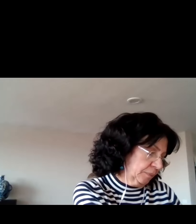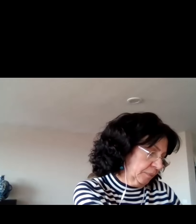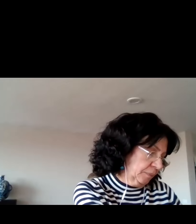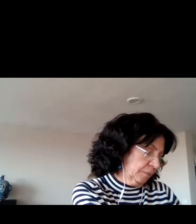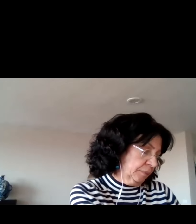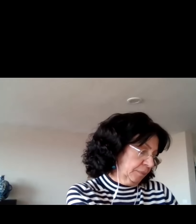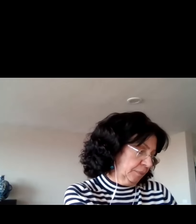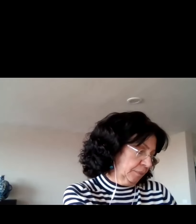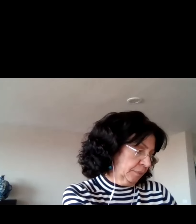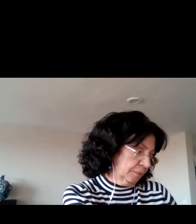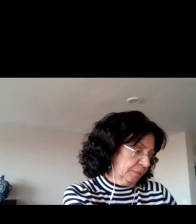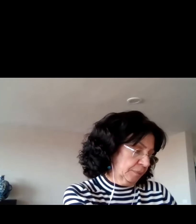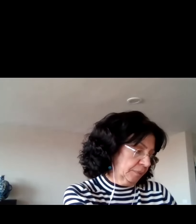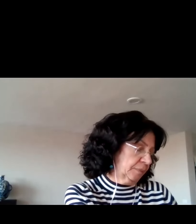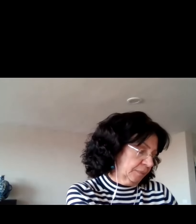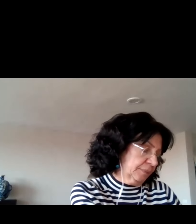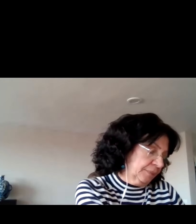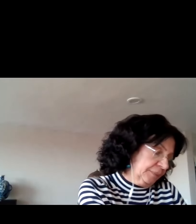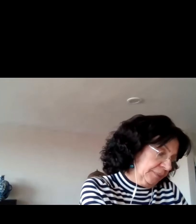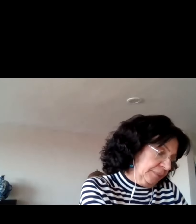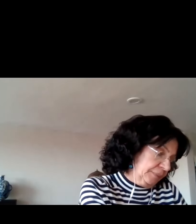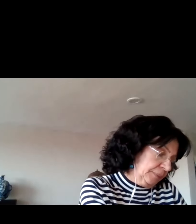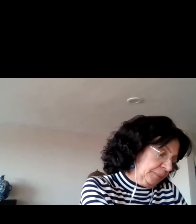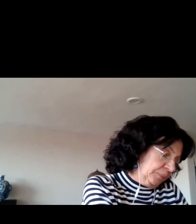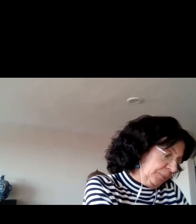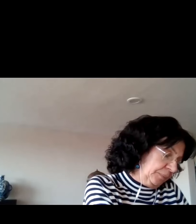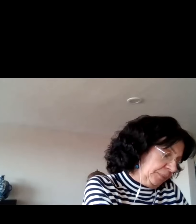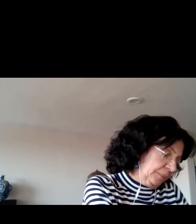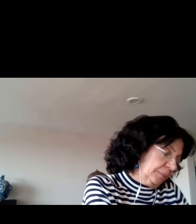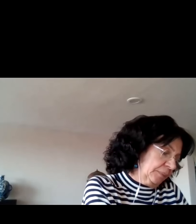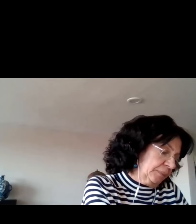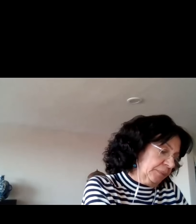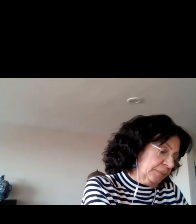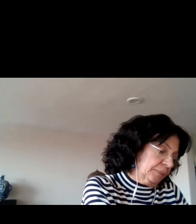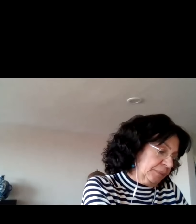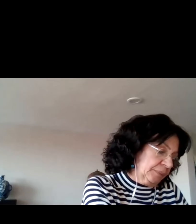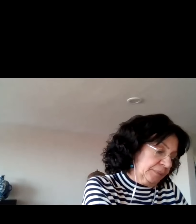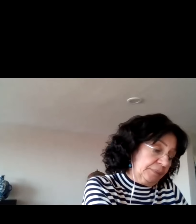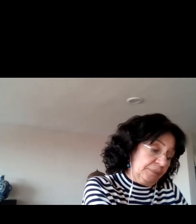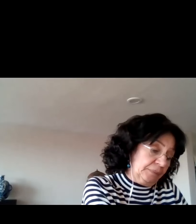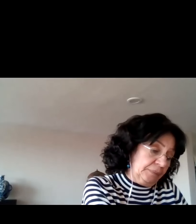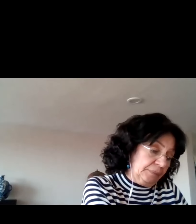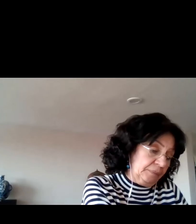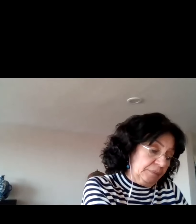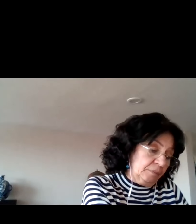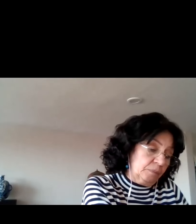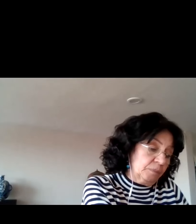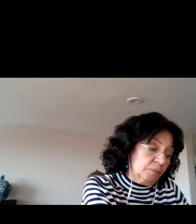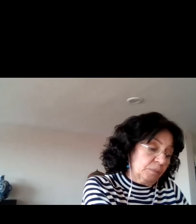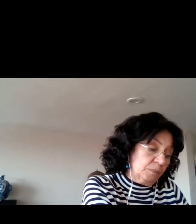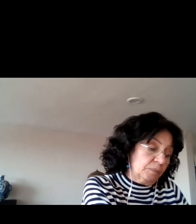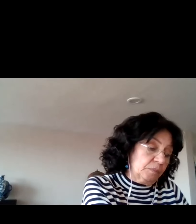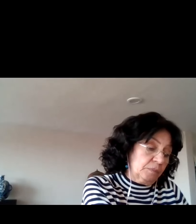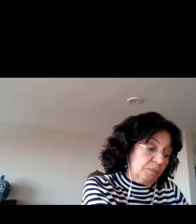ni siquiera tienen ese oficial de cumplimiento, pero deberían de tenerlo. O sea, de acuerdo con la ley, debería